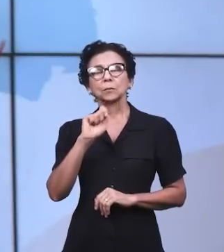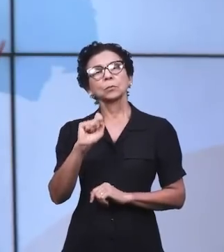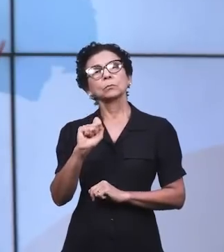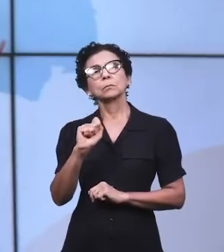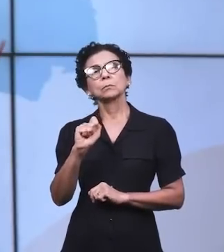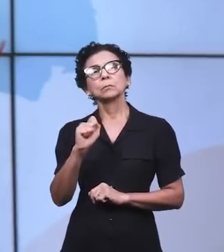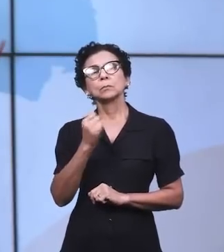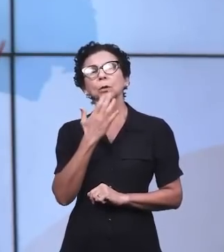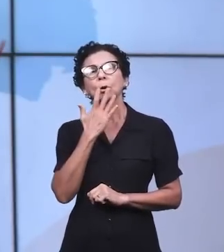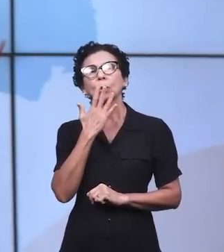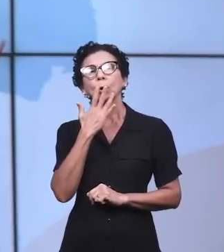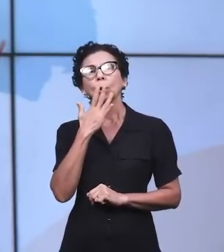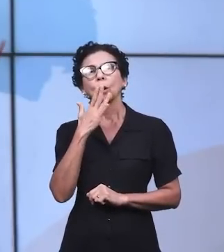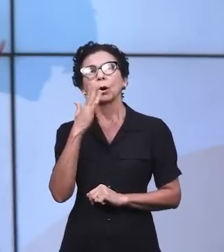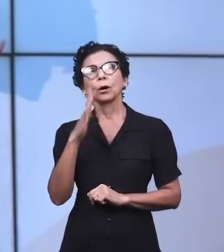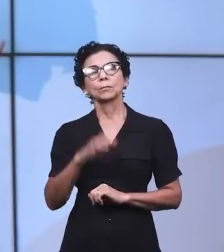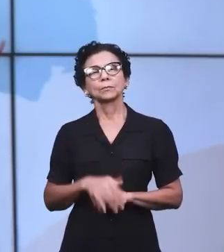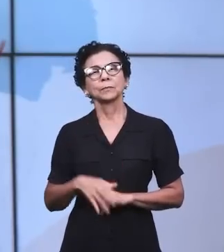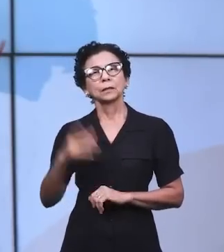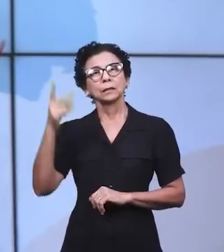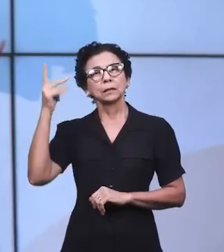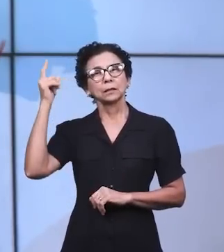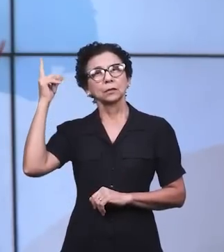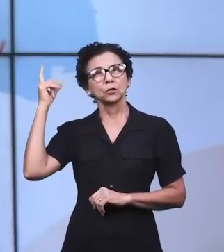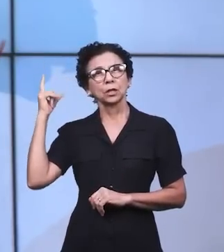antigamente, nós escrevíamos